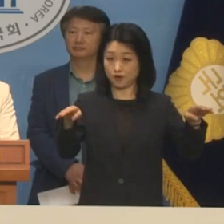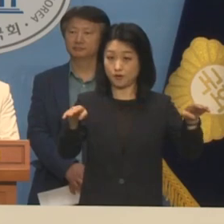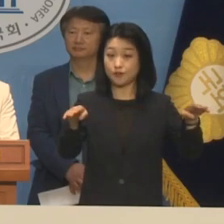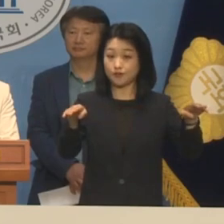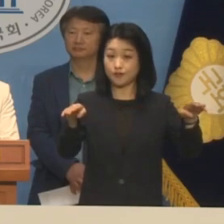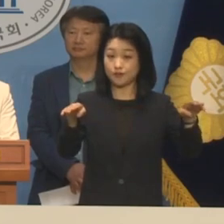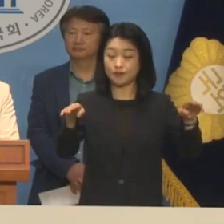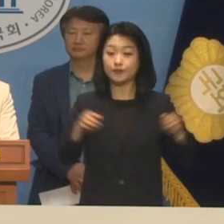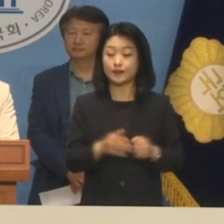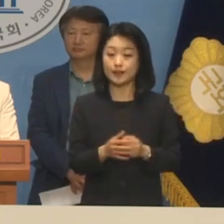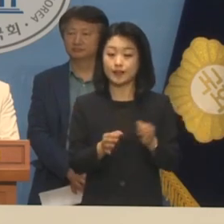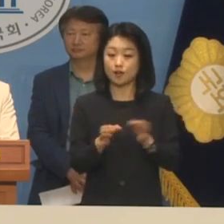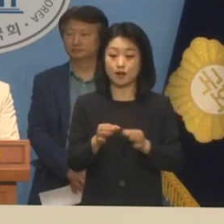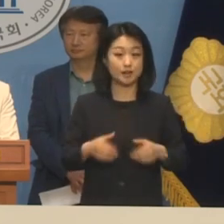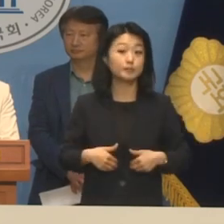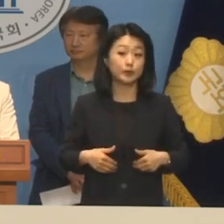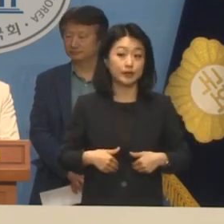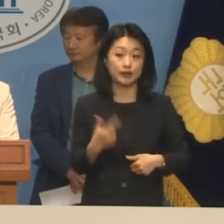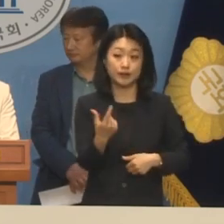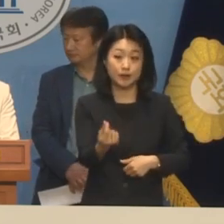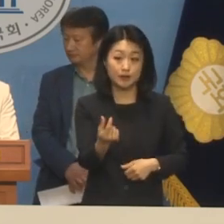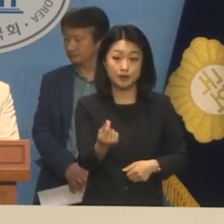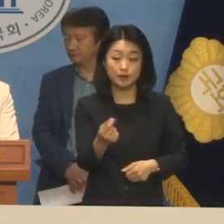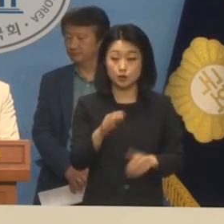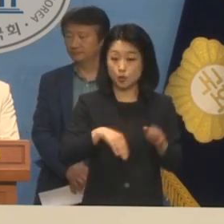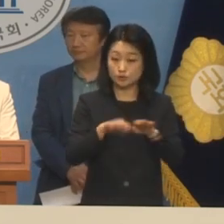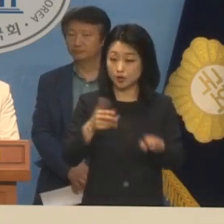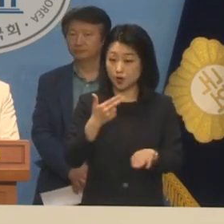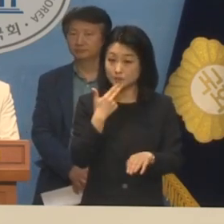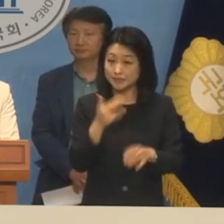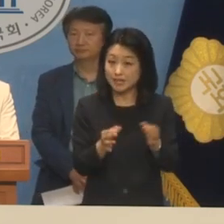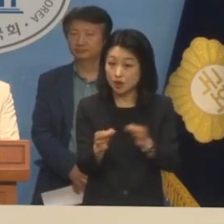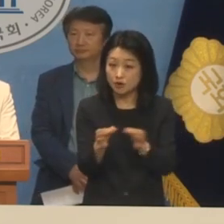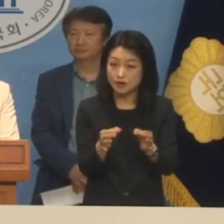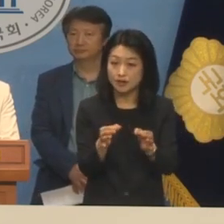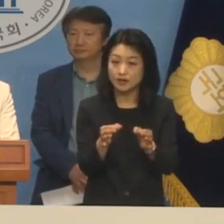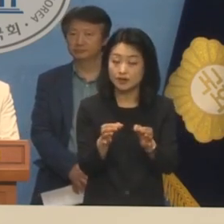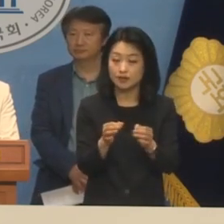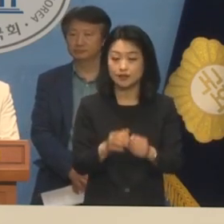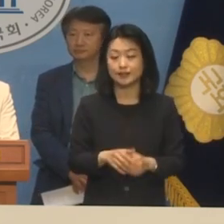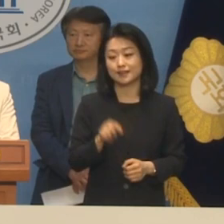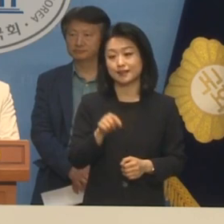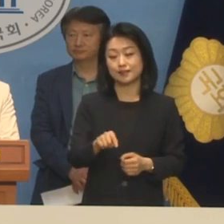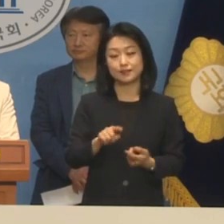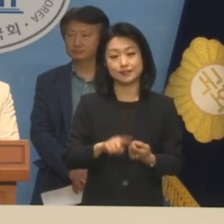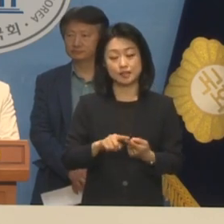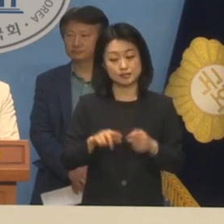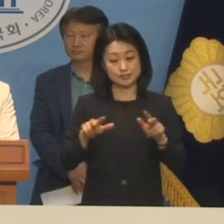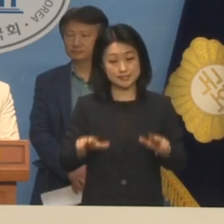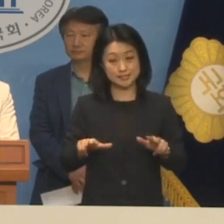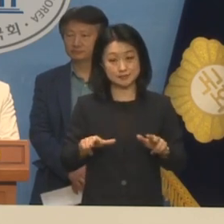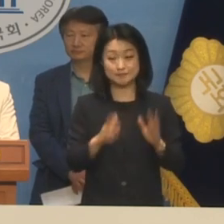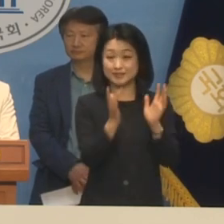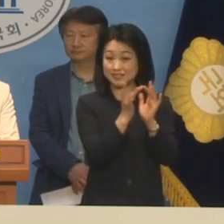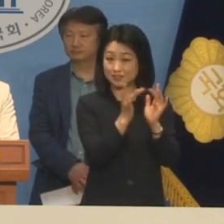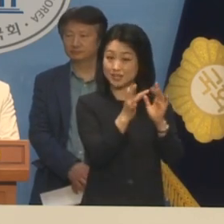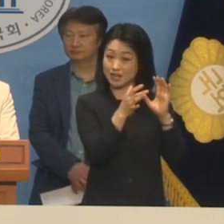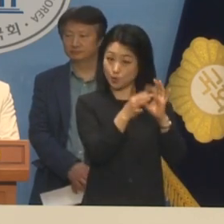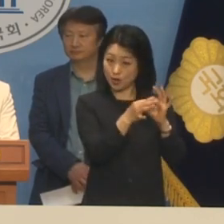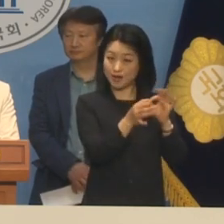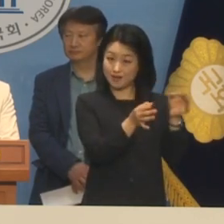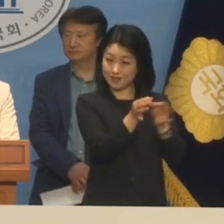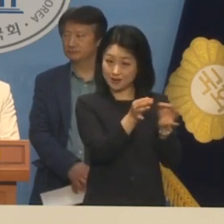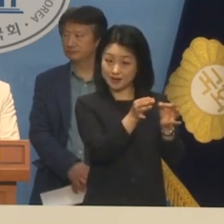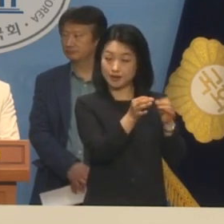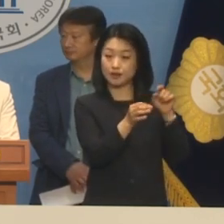한다고 생각합니다. 공정하지 않은 거래는 우리 상거래에서도 지금 현재 플랫폼과 많은